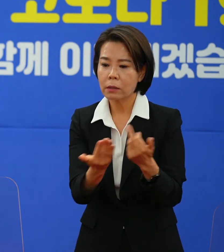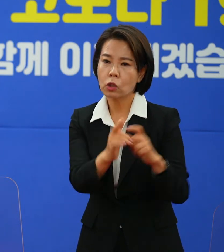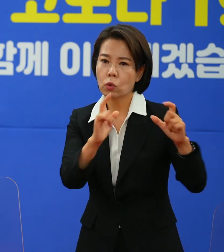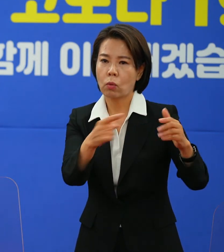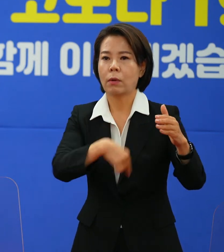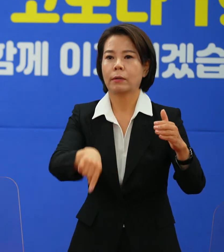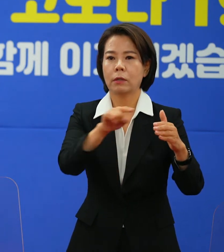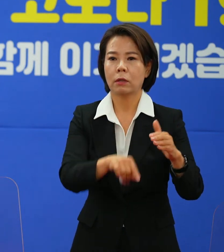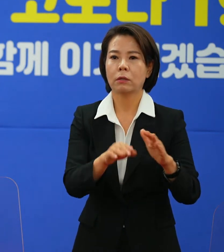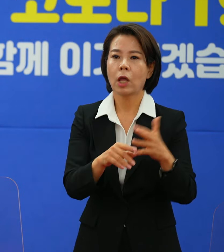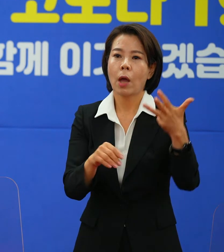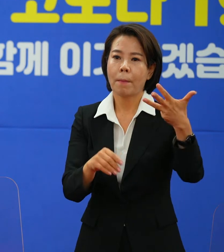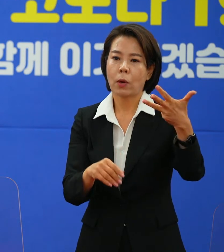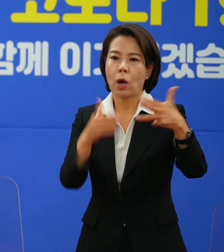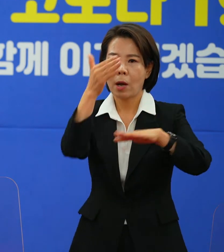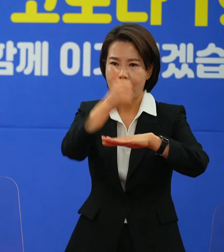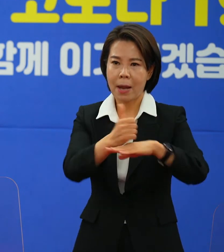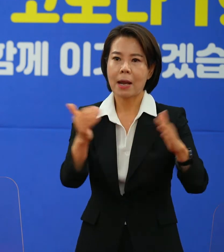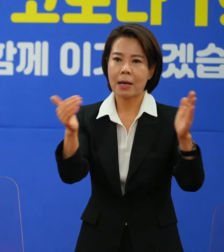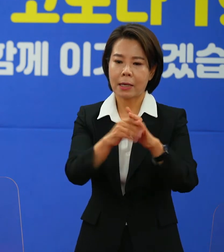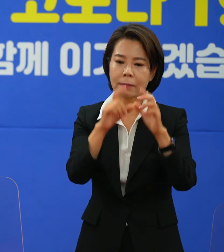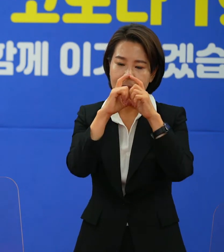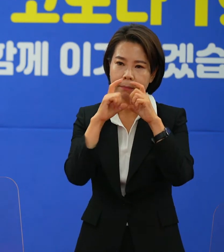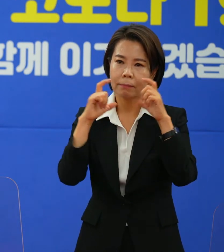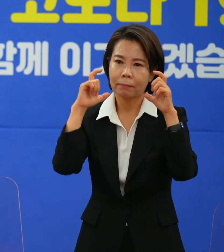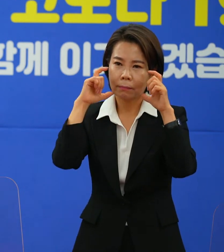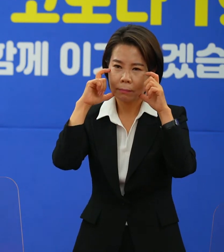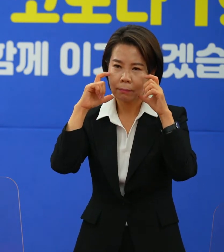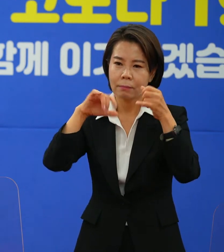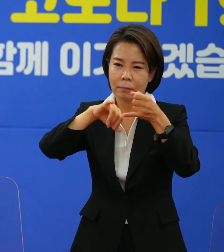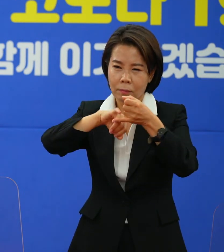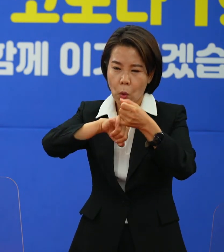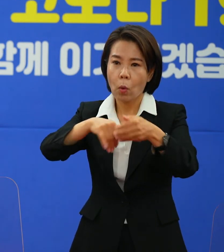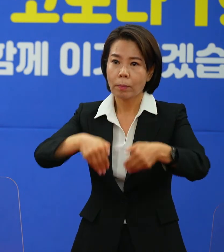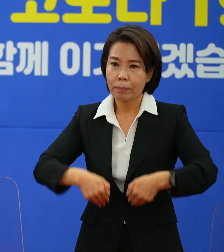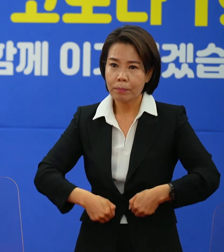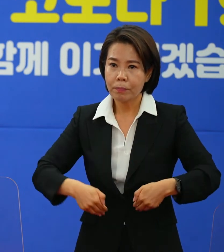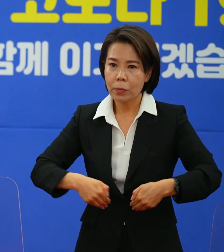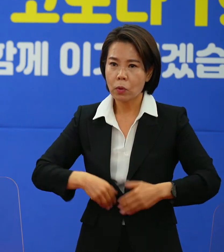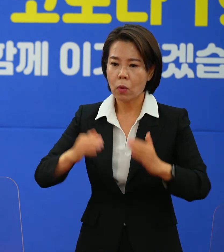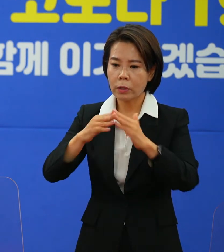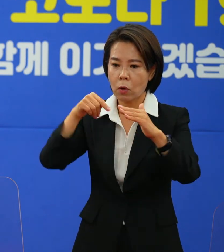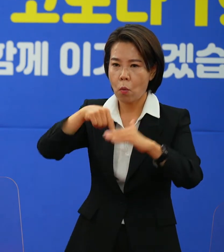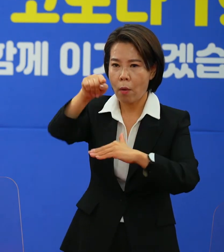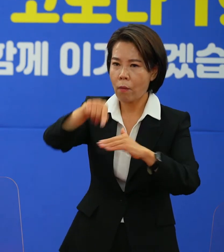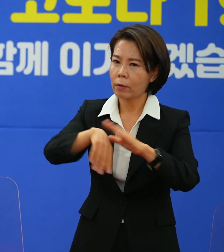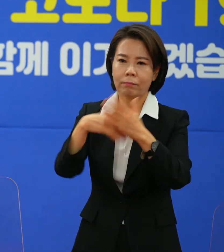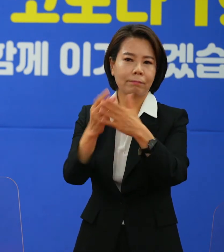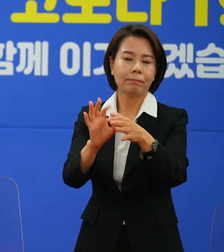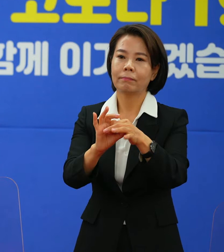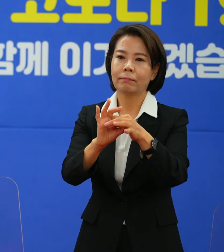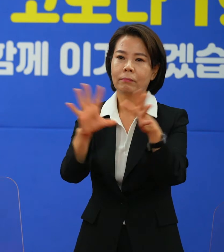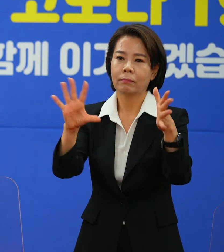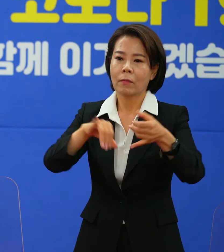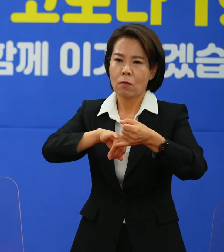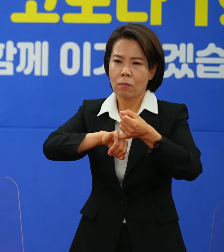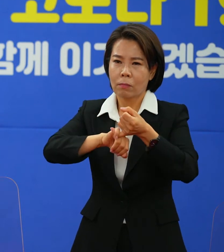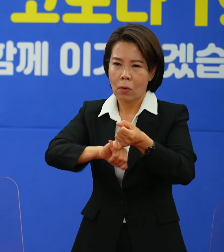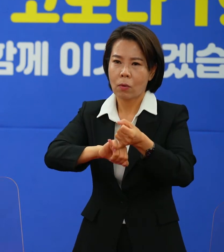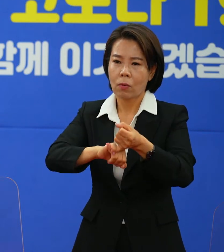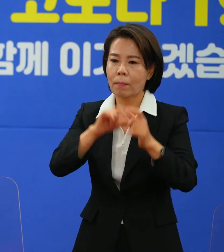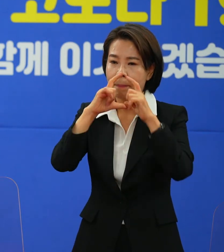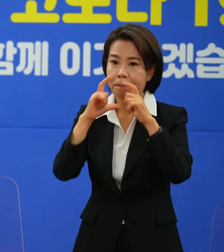제주에서는 오는 8월 말까지 마스크 착용이 의무화된 만큼 실내외를 막론하고 반드시